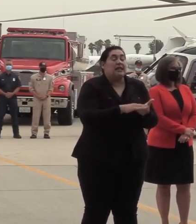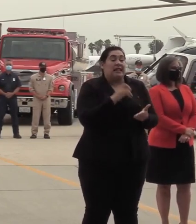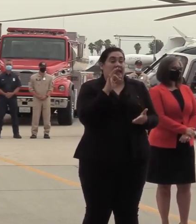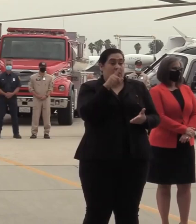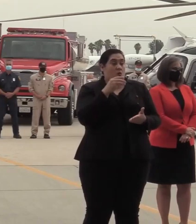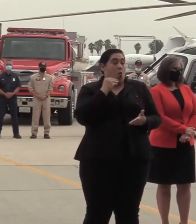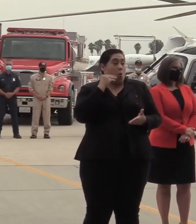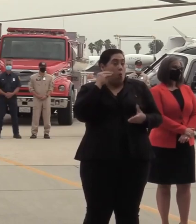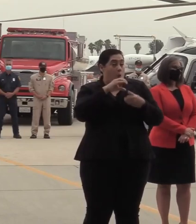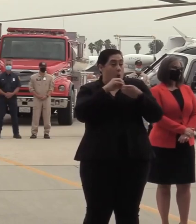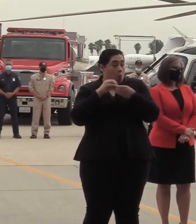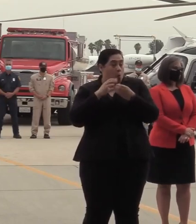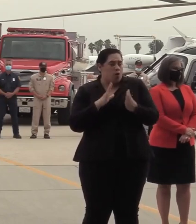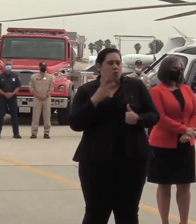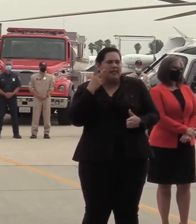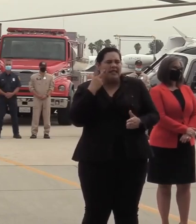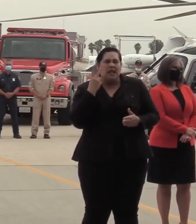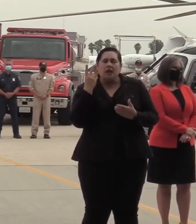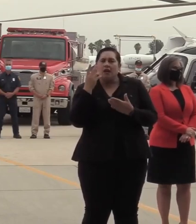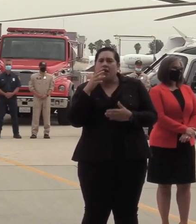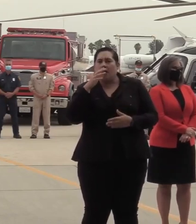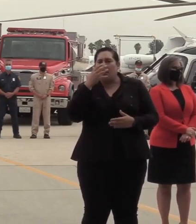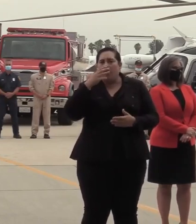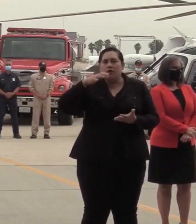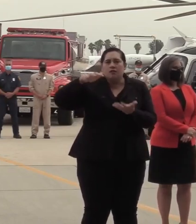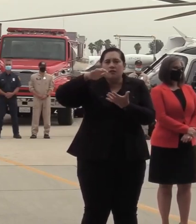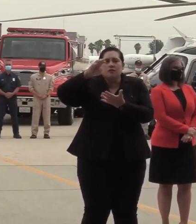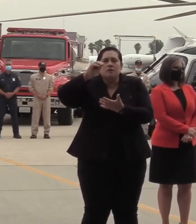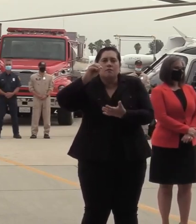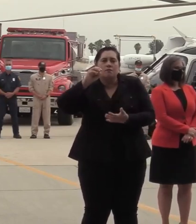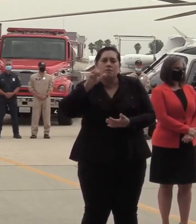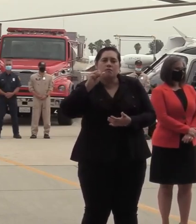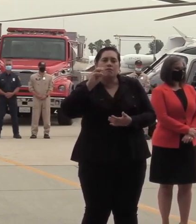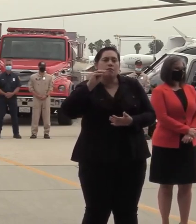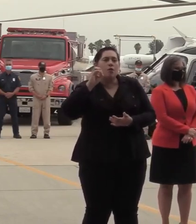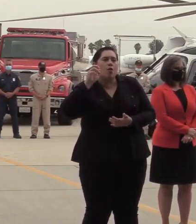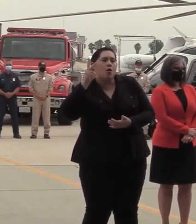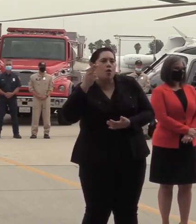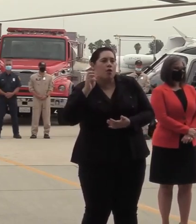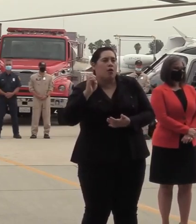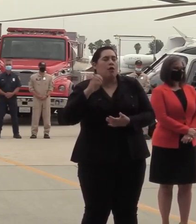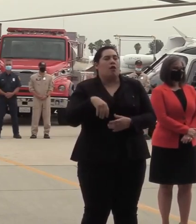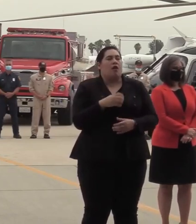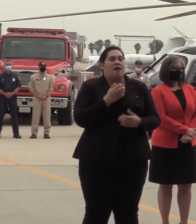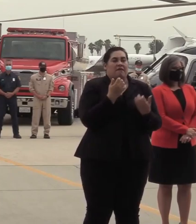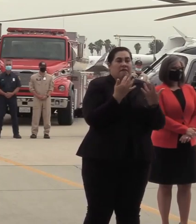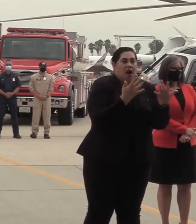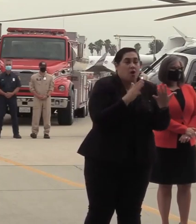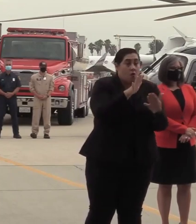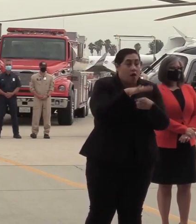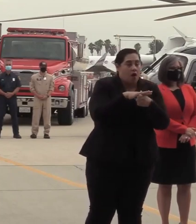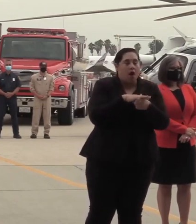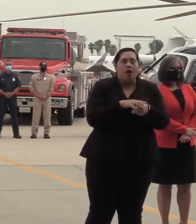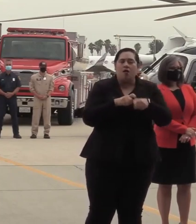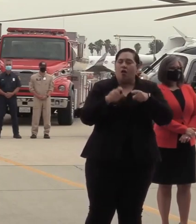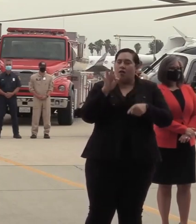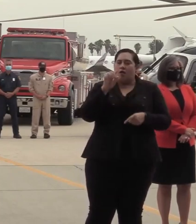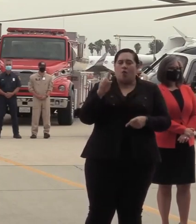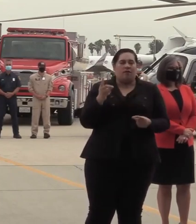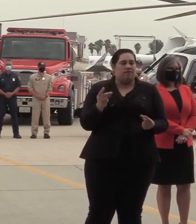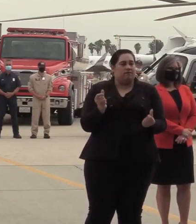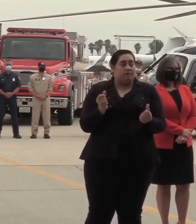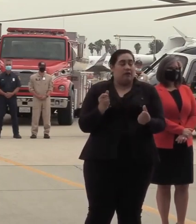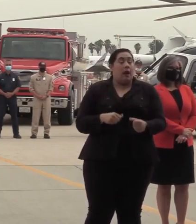humo o fuego en su área, llame a 911 inmediatamente. Para mantenerse